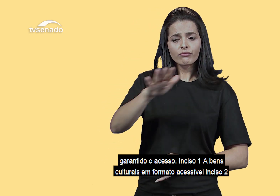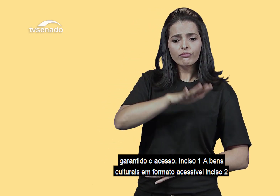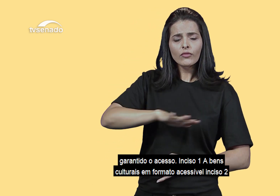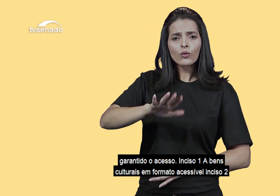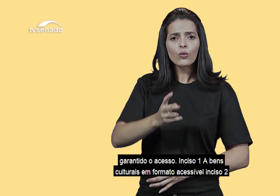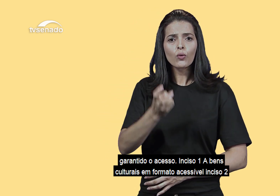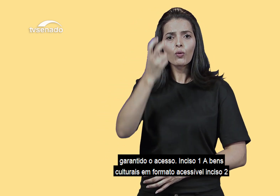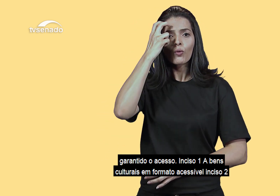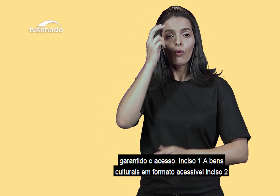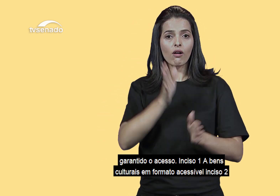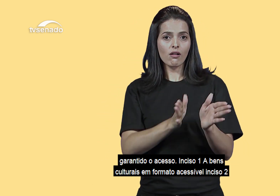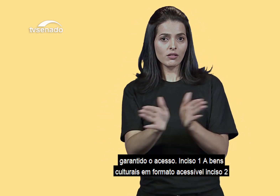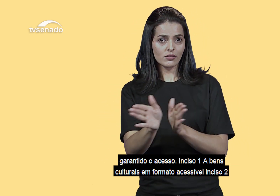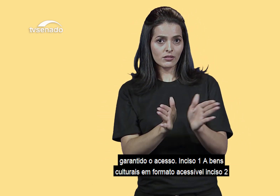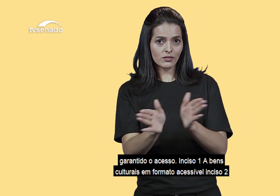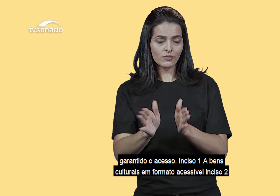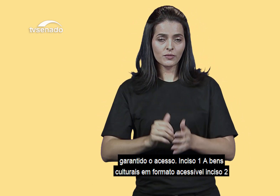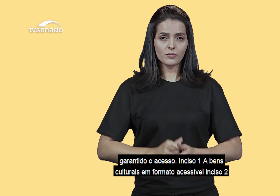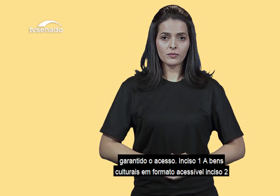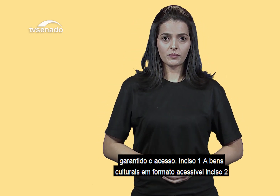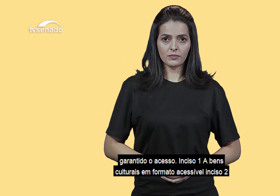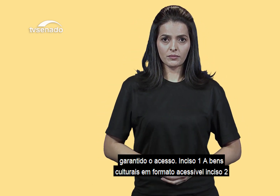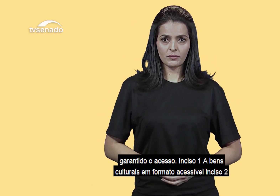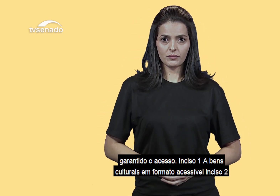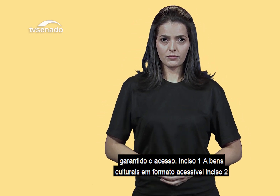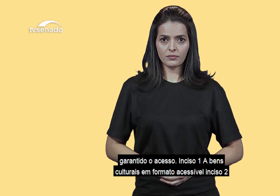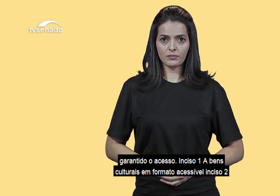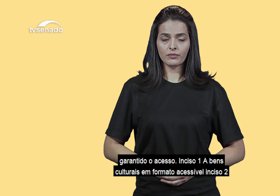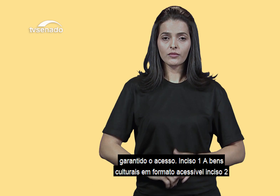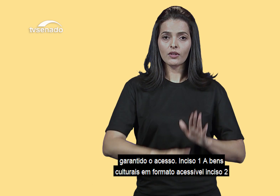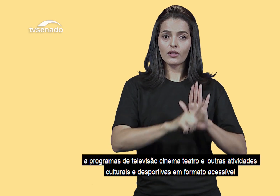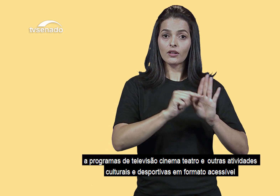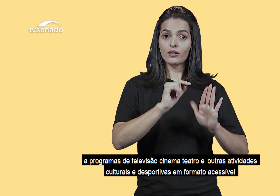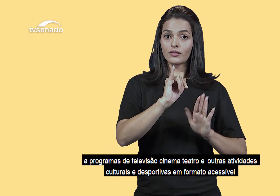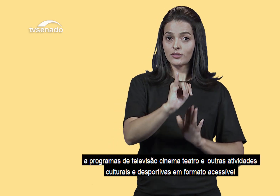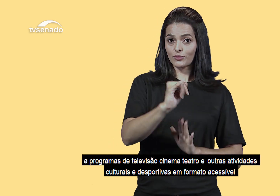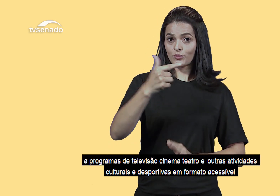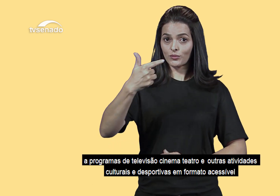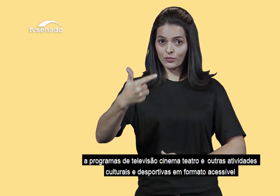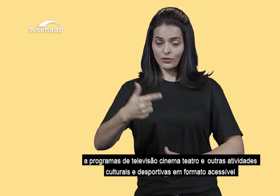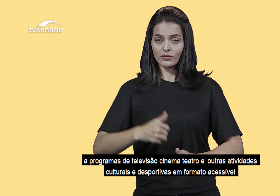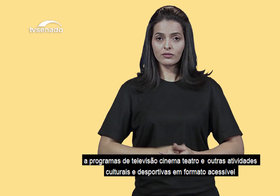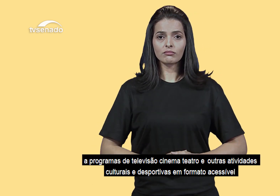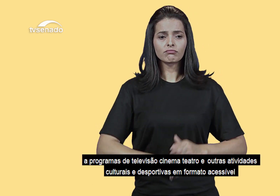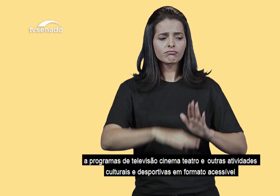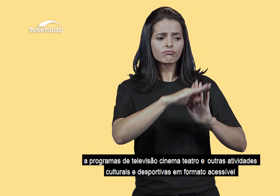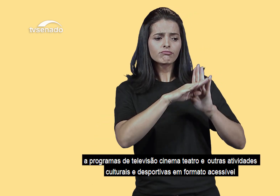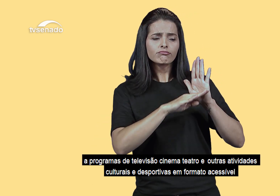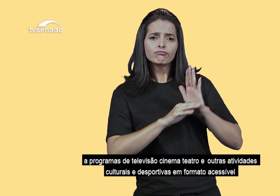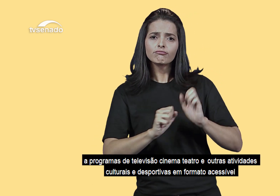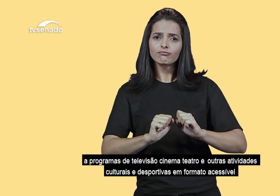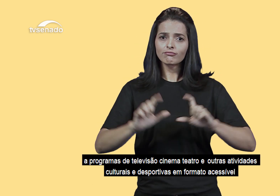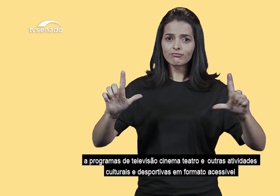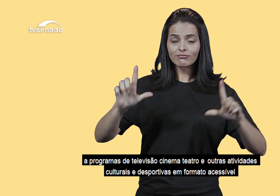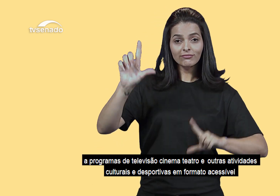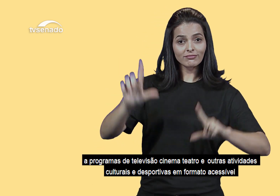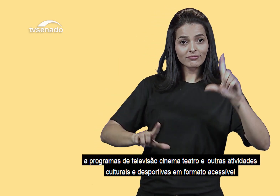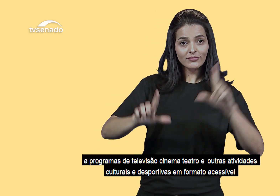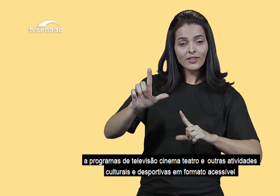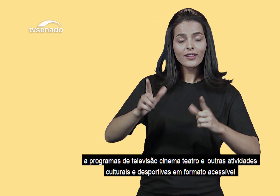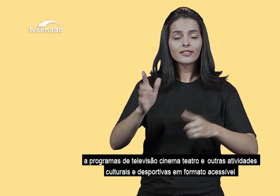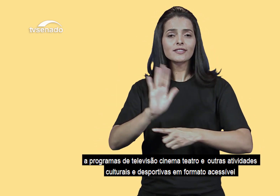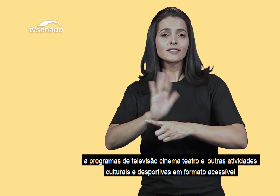formato acessível Inciso 2 Há programas de televisão, cinema,